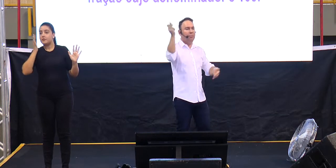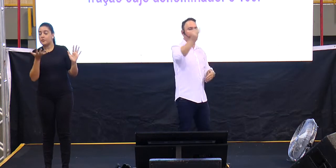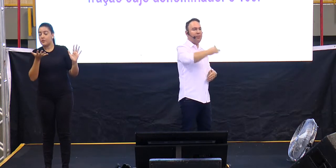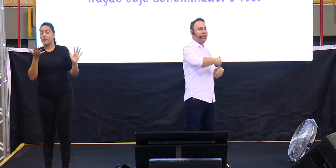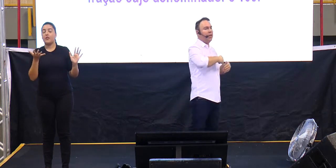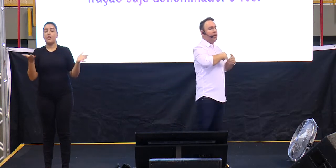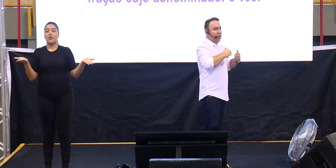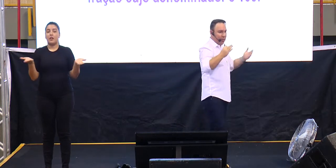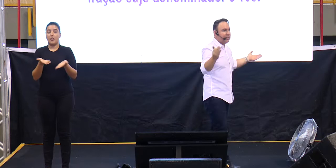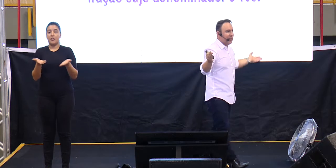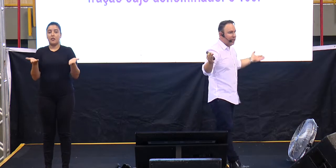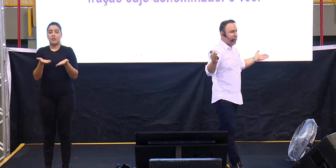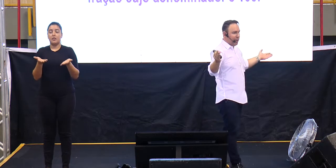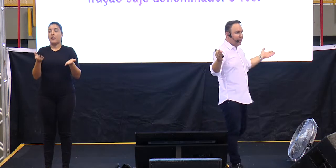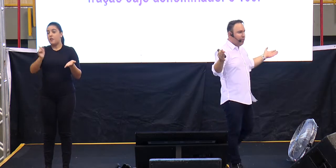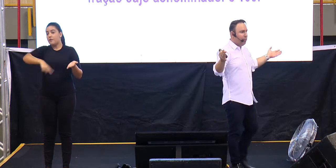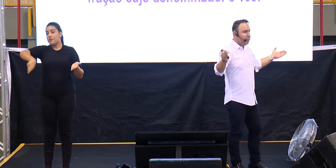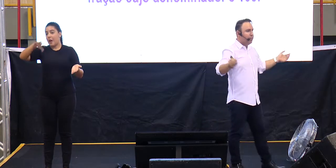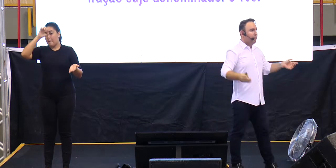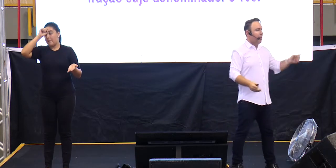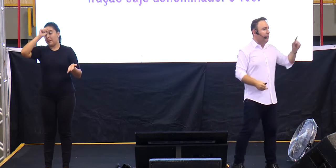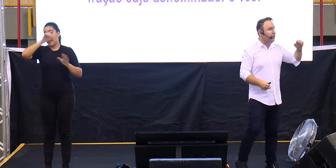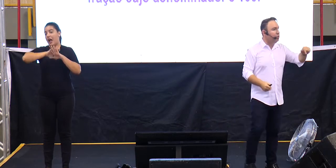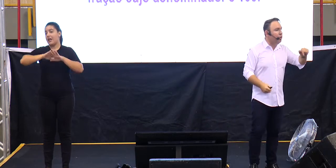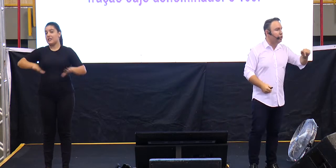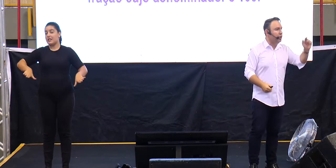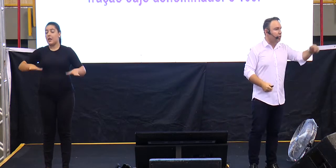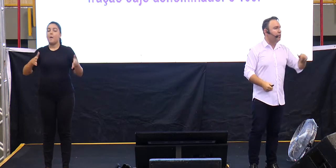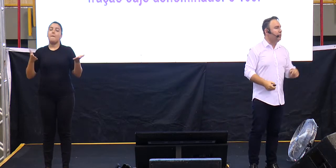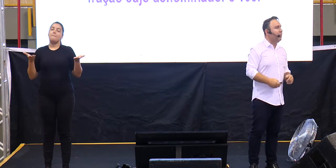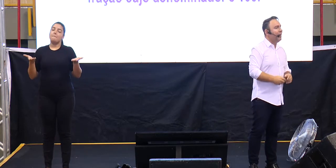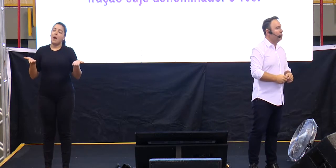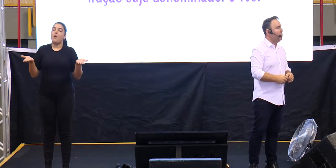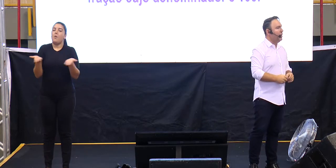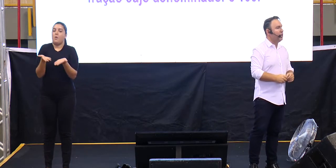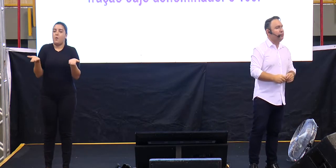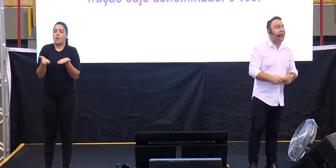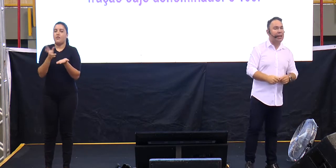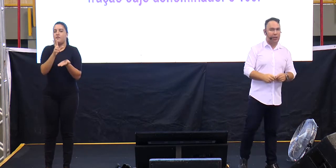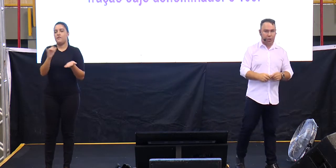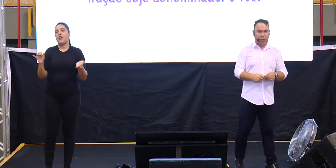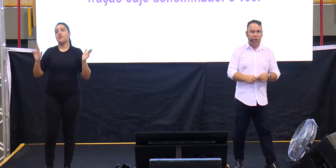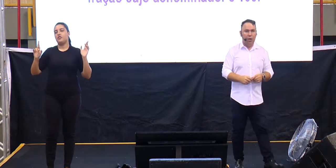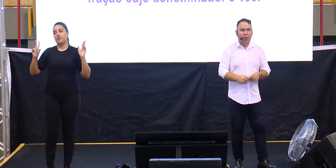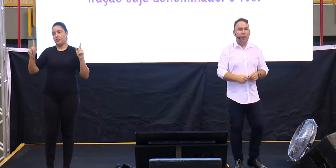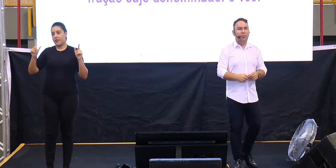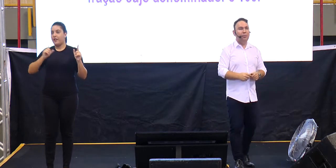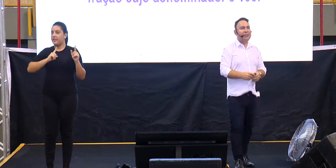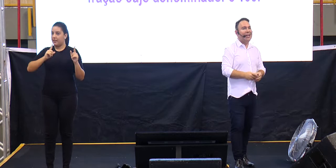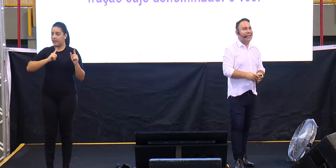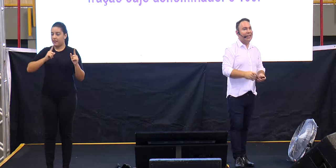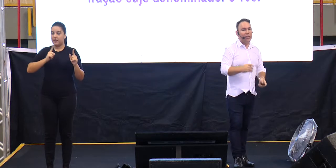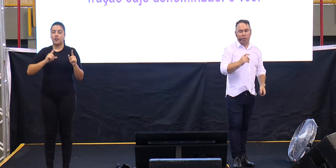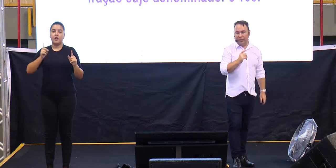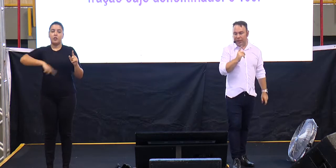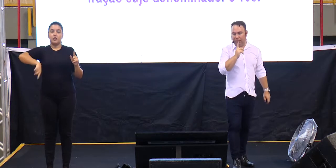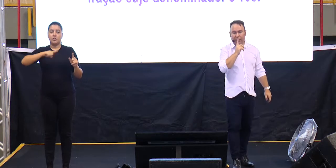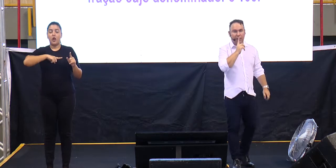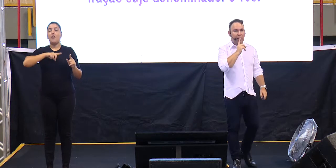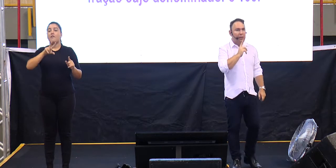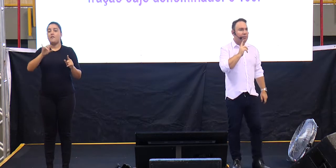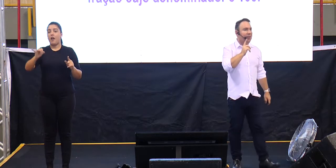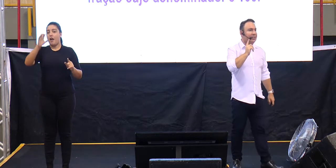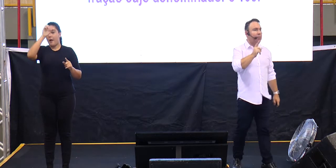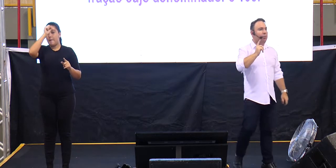outro, simplifica. Não é assim que a gente aprendeu? Mas hoje, nós vamos trabalhar de uma maneira diferente. Nós vamos sair daqui,